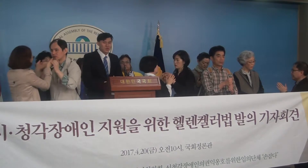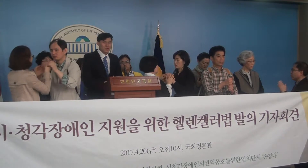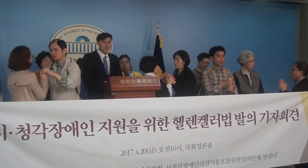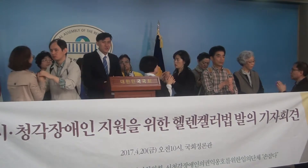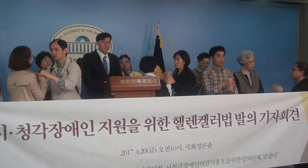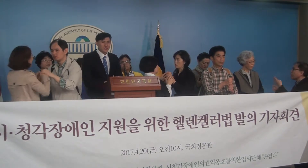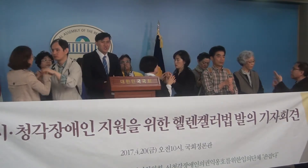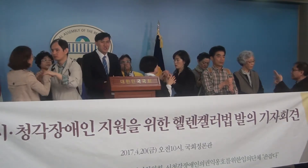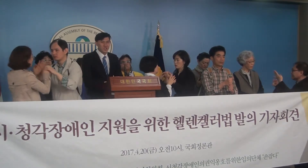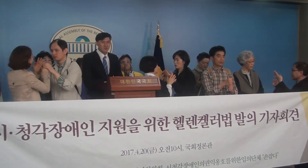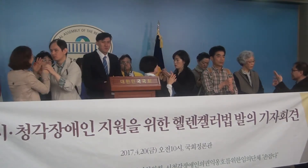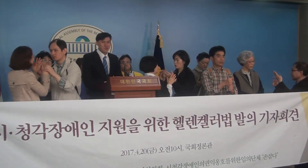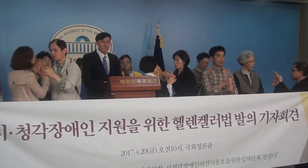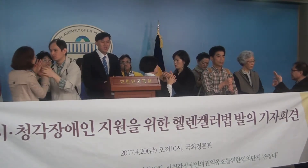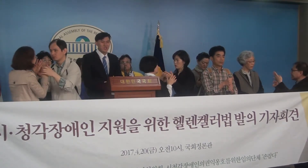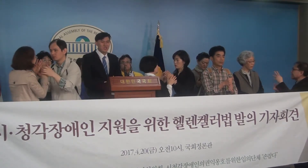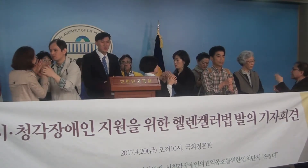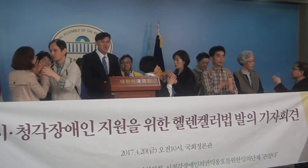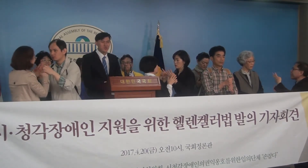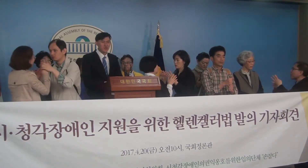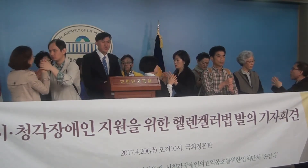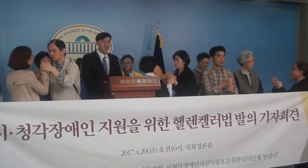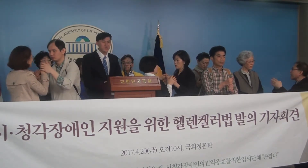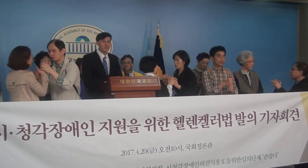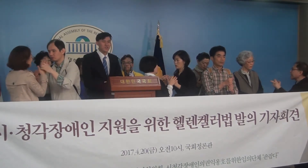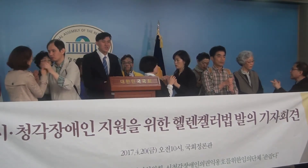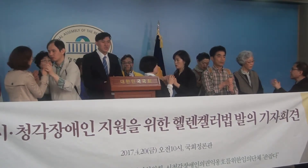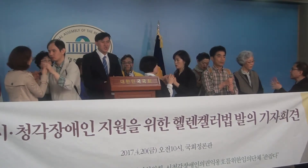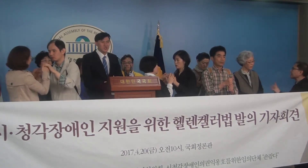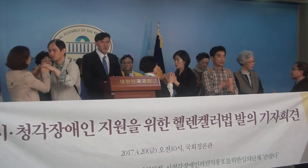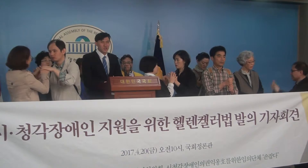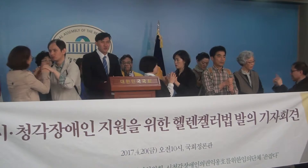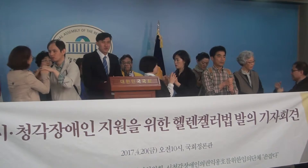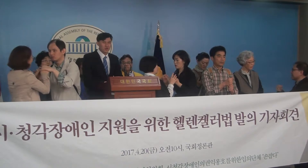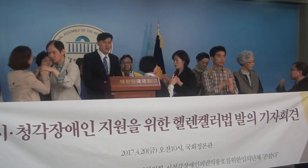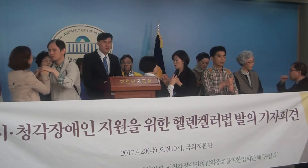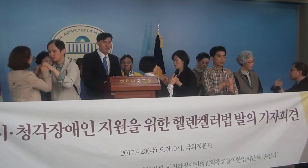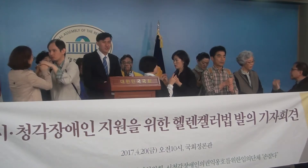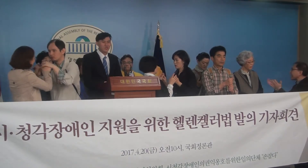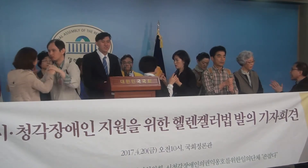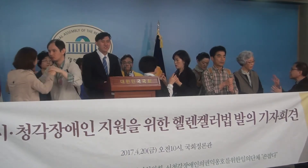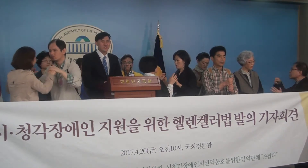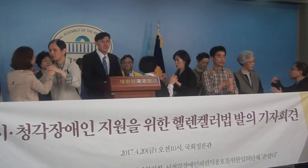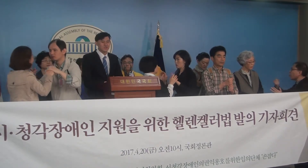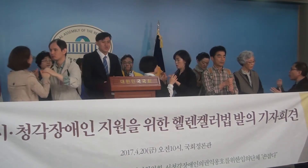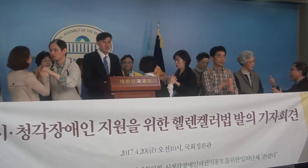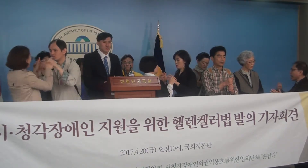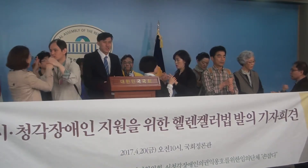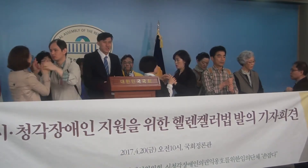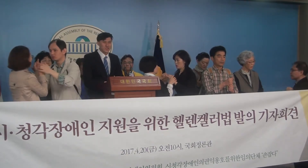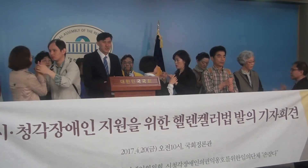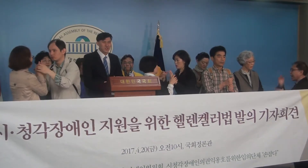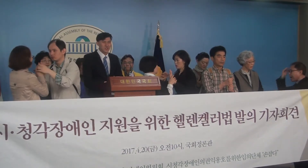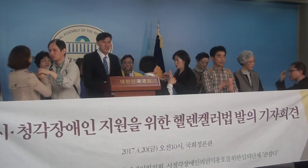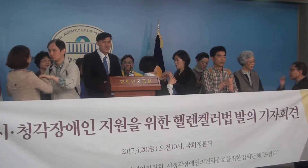오늘 4월 20일 제38회 장애인 차별철폐의 날에 거쳐 정의당 윤소아 국회의원님께서는